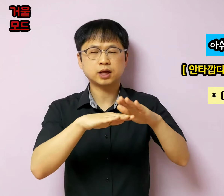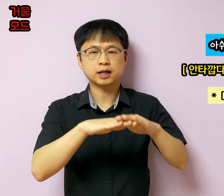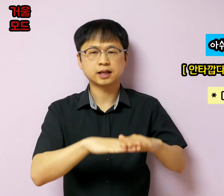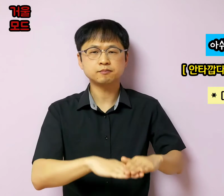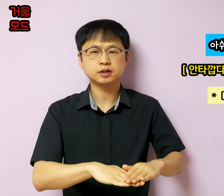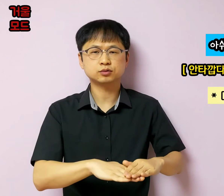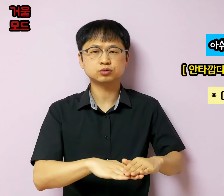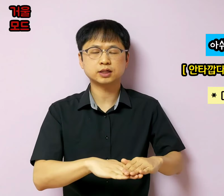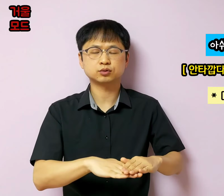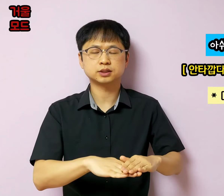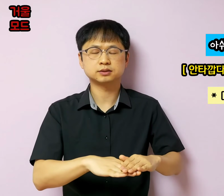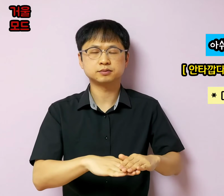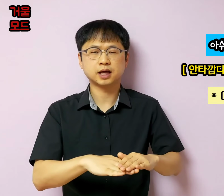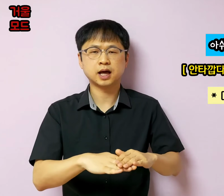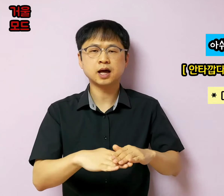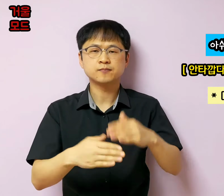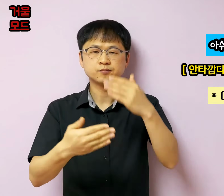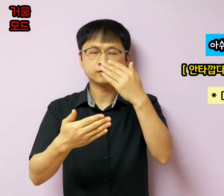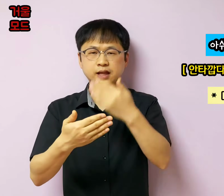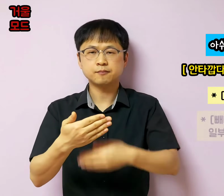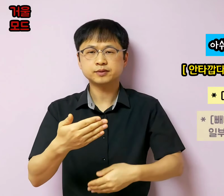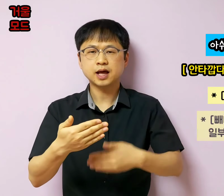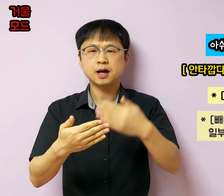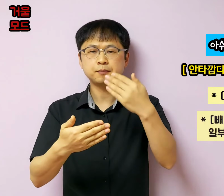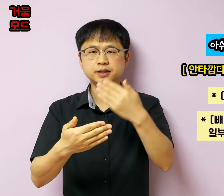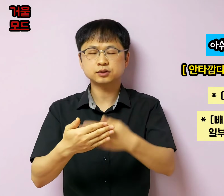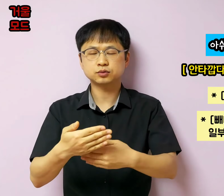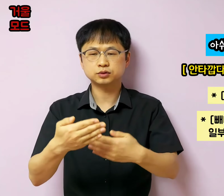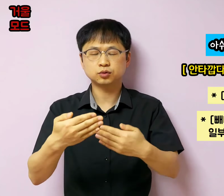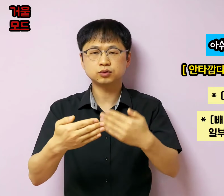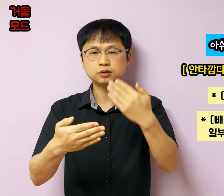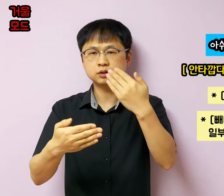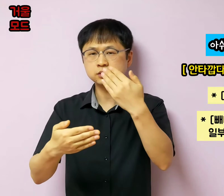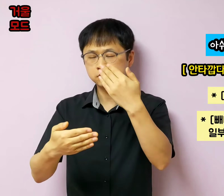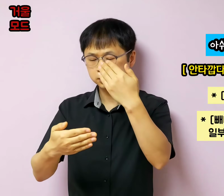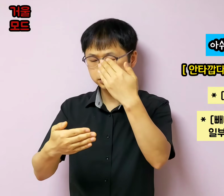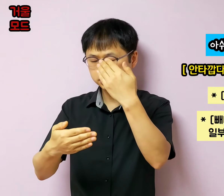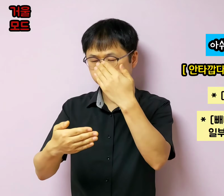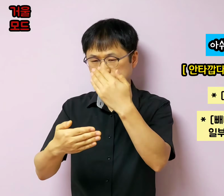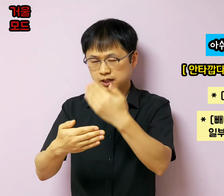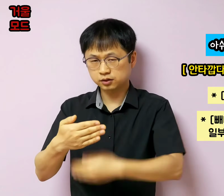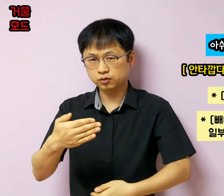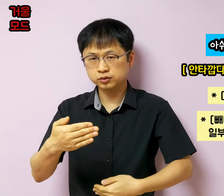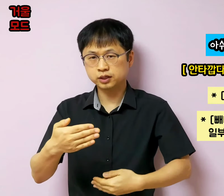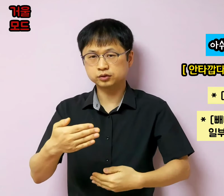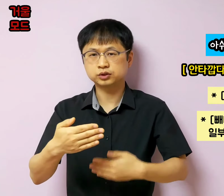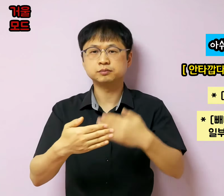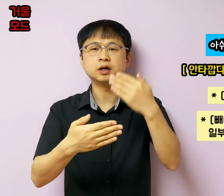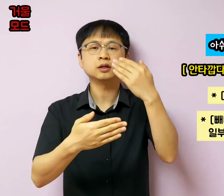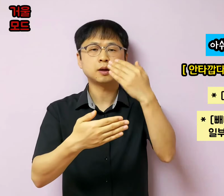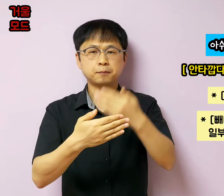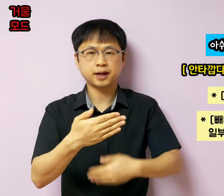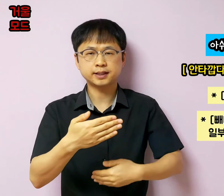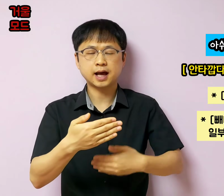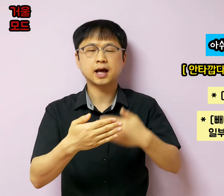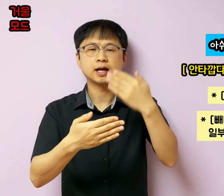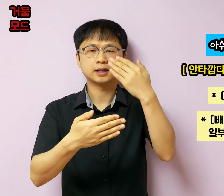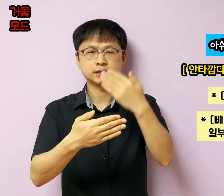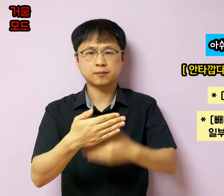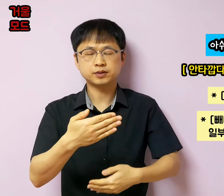빼두다, 남겨두다 수어 썼습니다. 남다, 빼다 수는 손등을 스치면서 아래로 내려주시면 빼다,